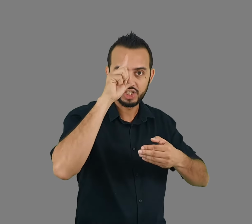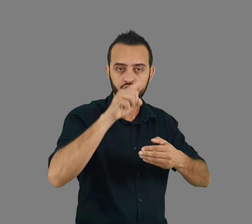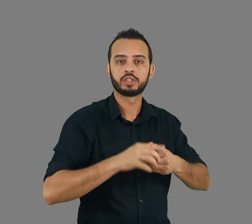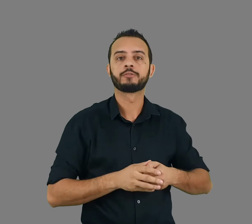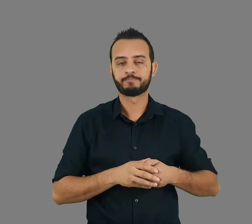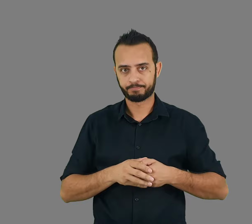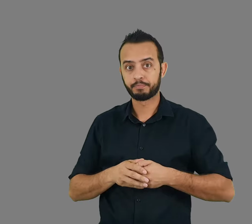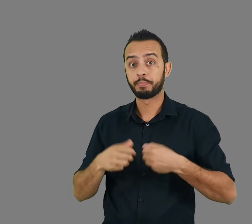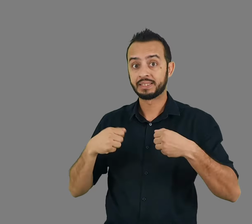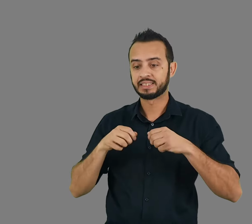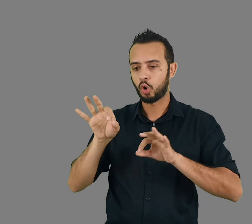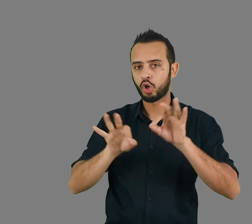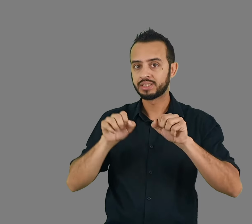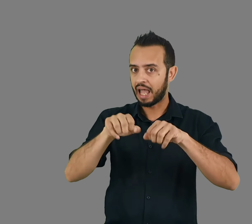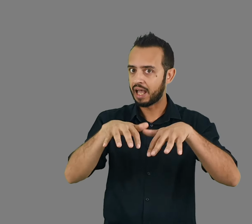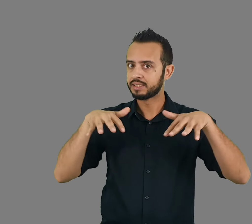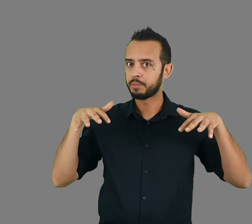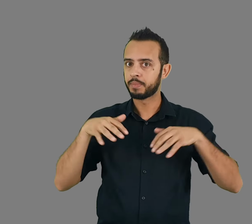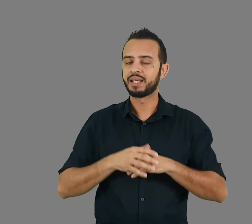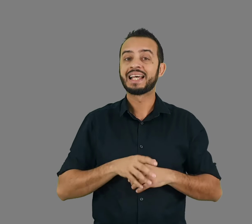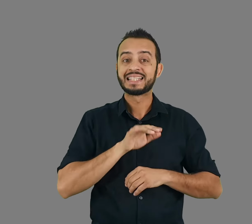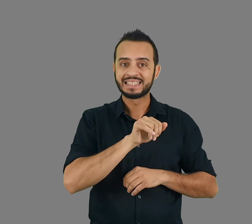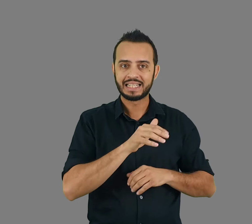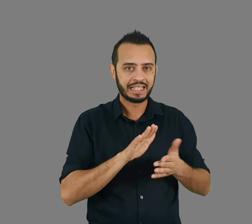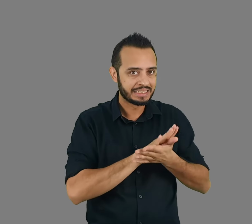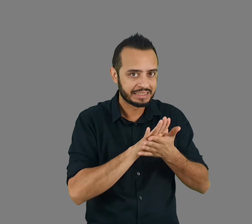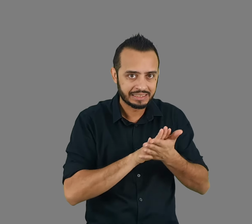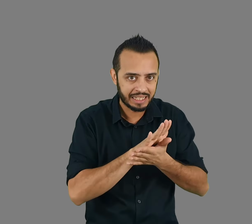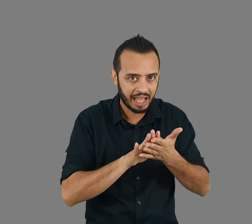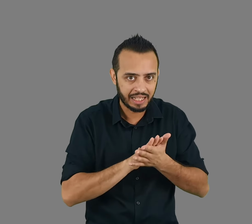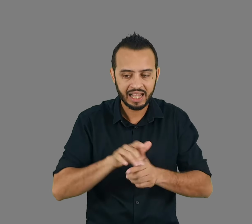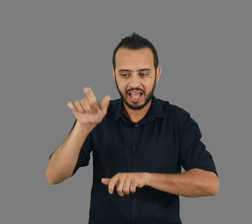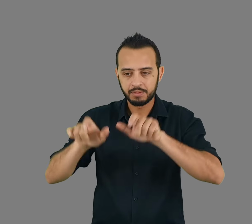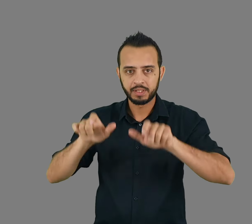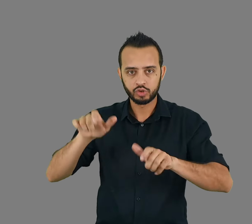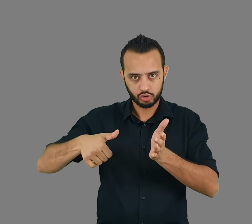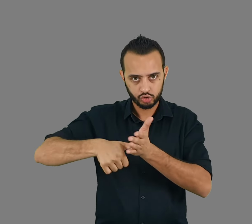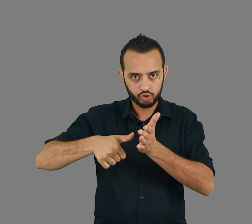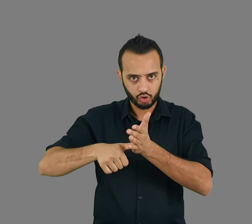não convocar a Assembleia, aqueles que deliberam por sua realização farão a convocação.